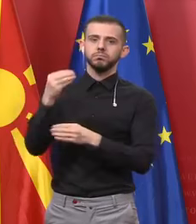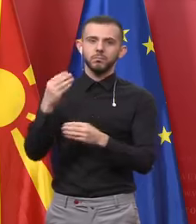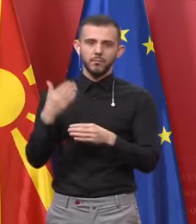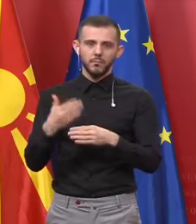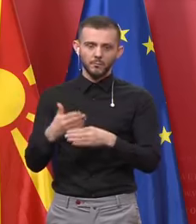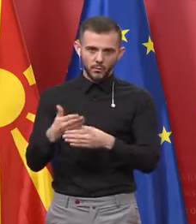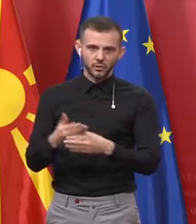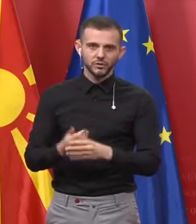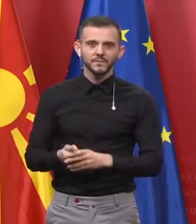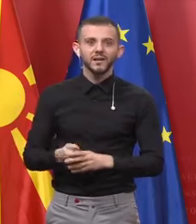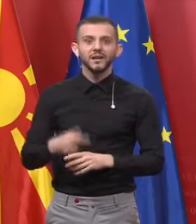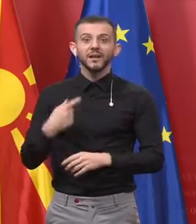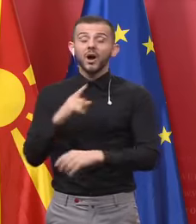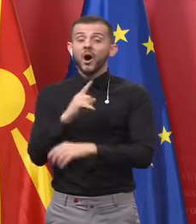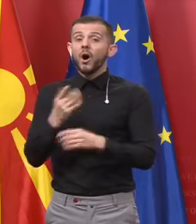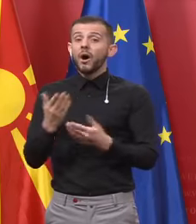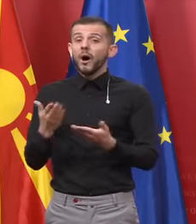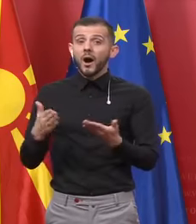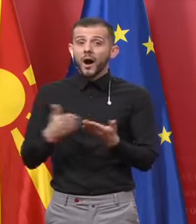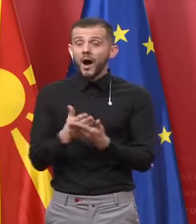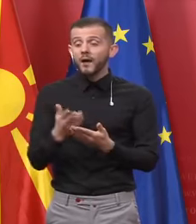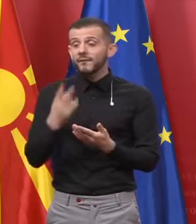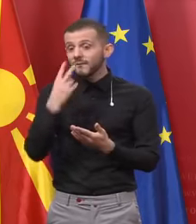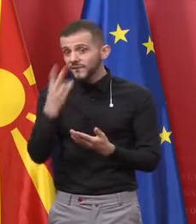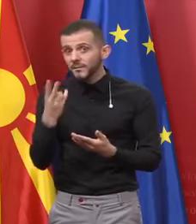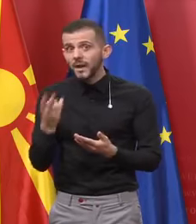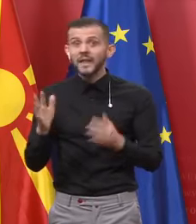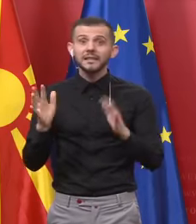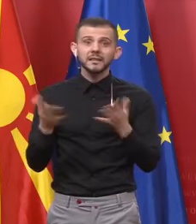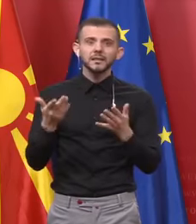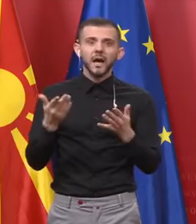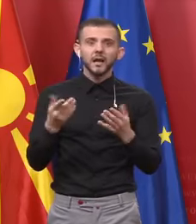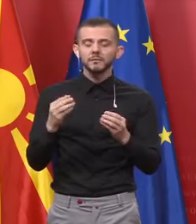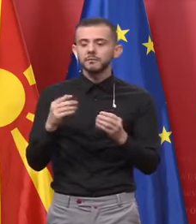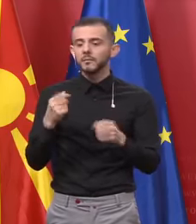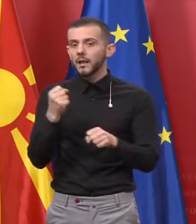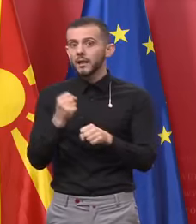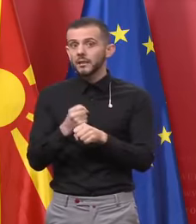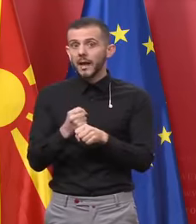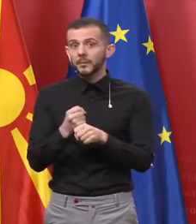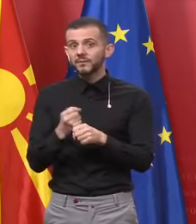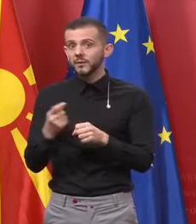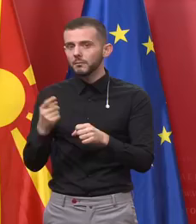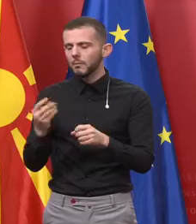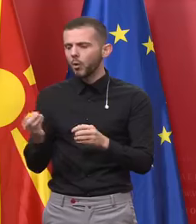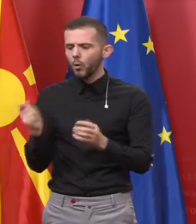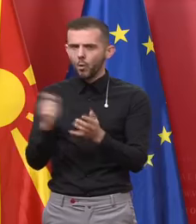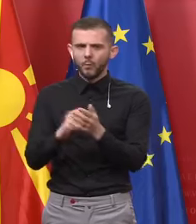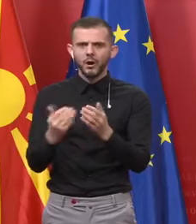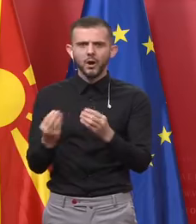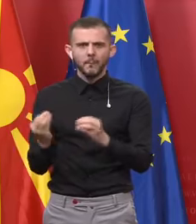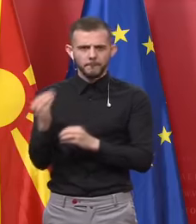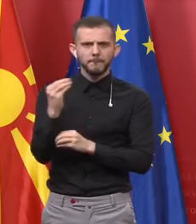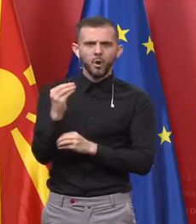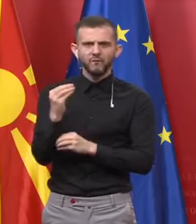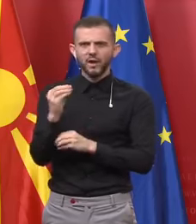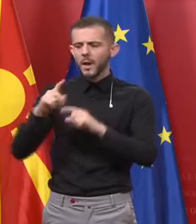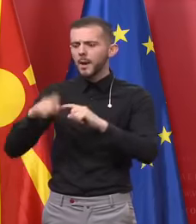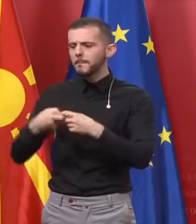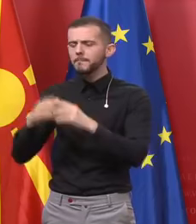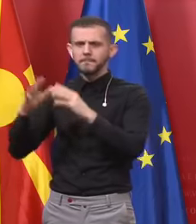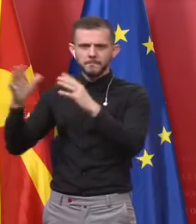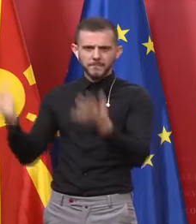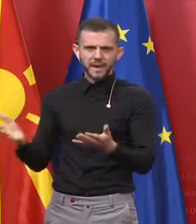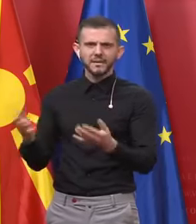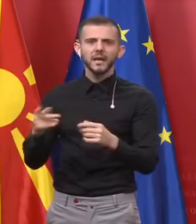на зголемување на бројот на апарати со кои што може повеќе да се сработат резултати. Веројатно